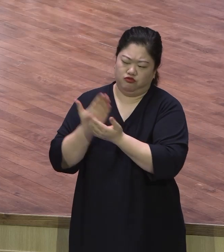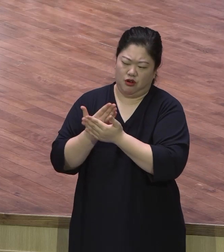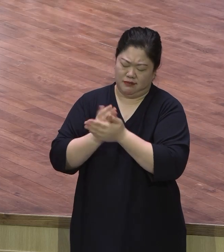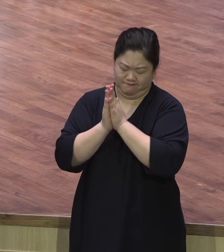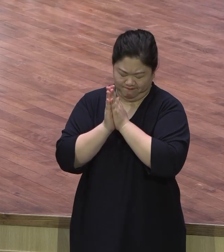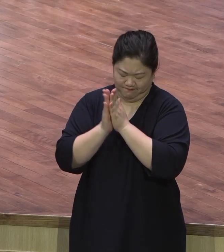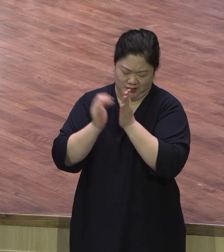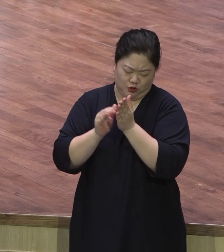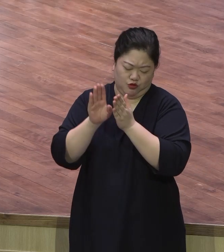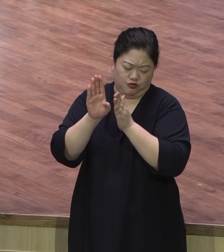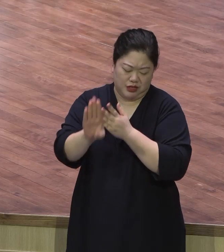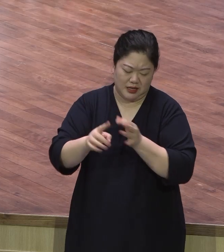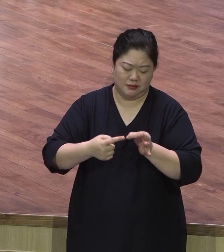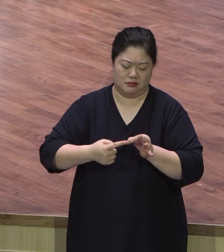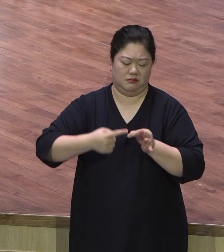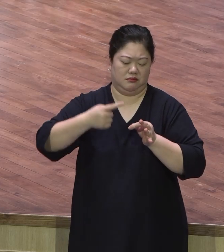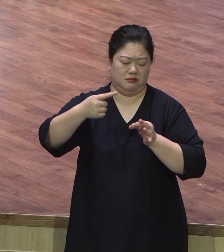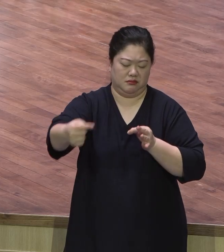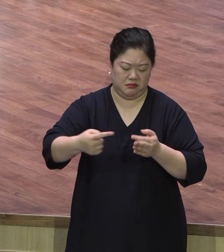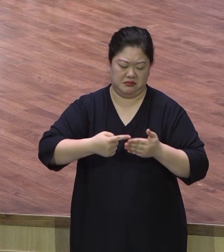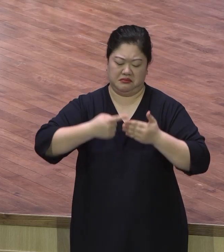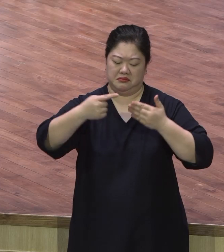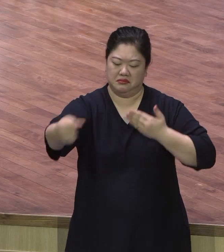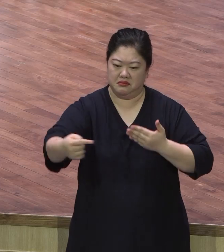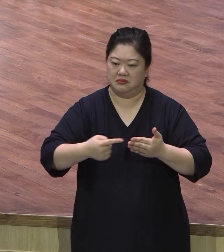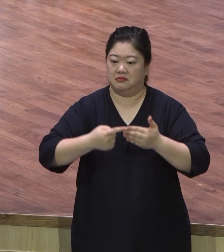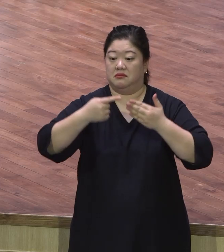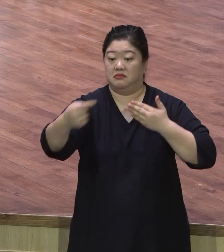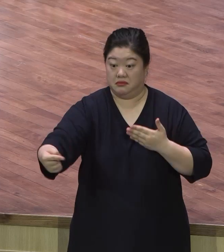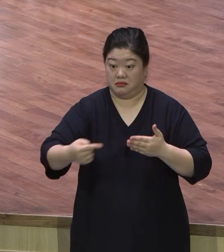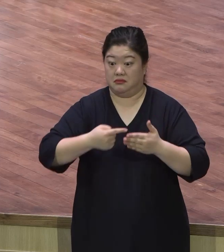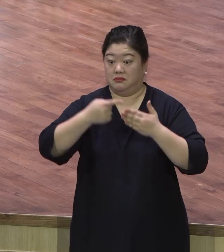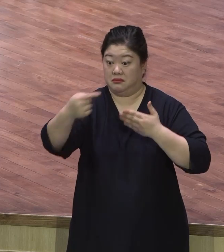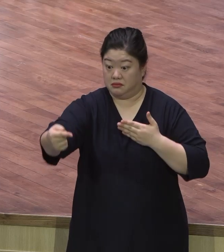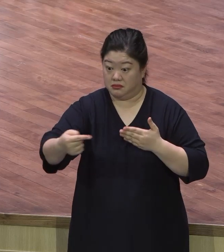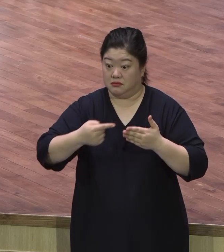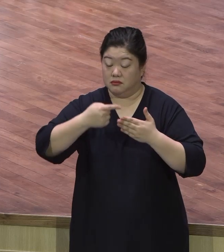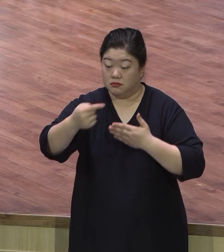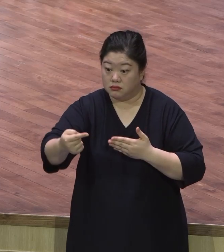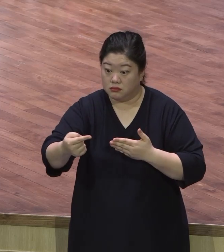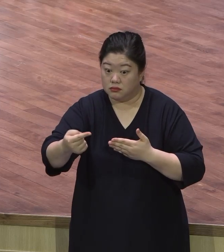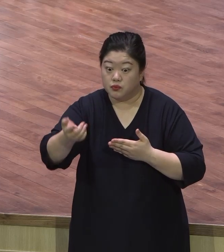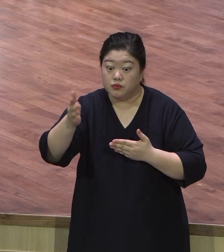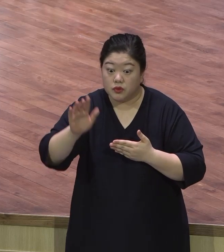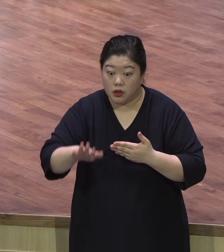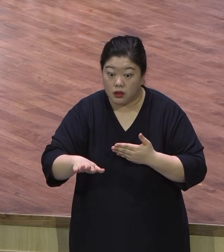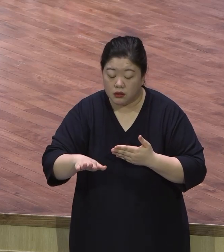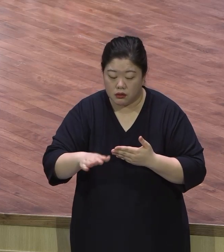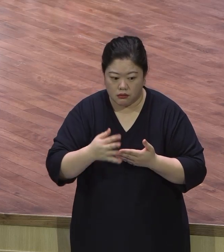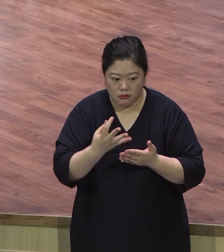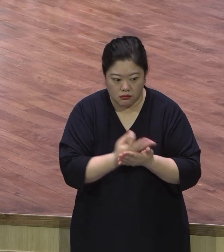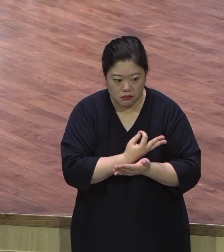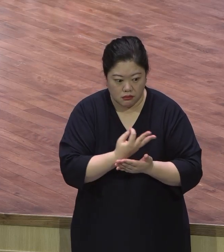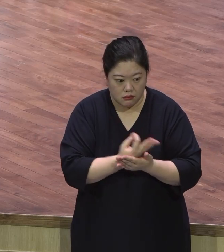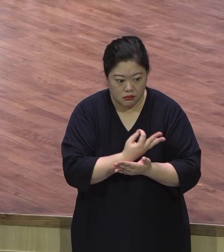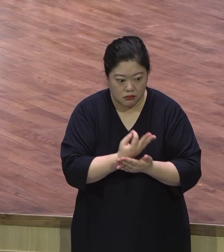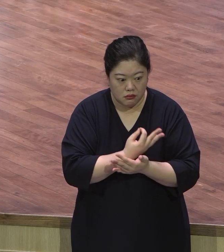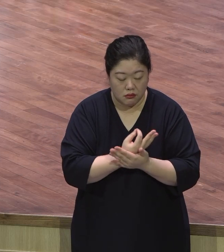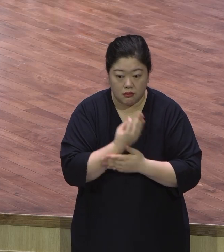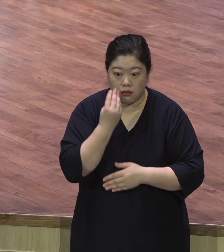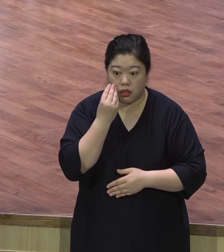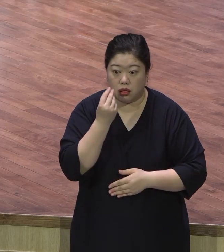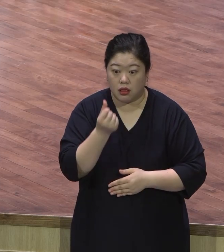굶어 죽을 각오로 11조를 드렸는데 오히려 그 삶이 그때부터 윤택하게 지면서